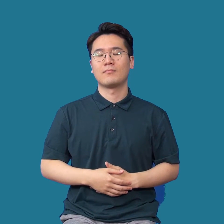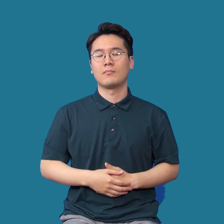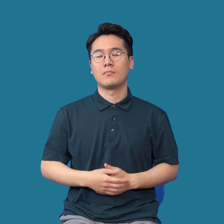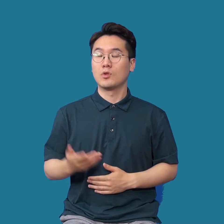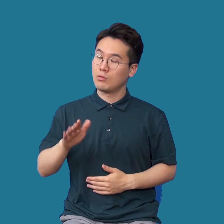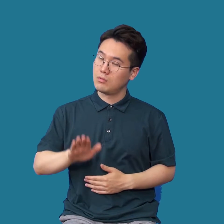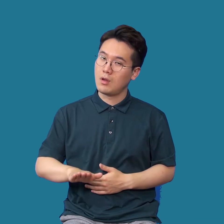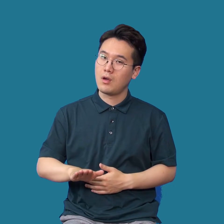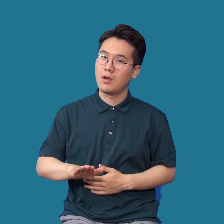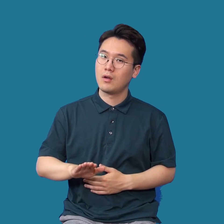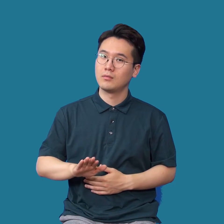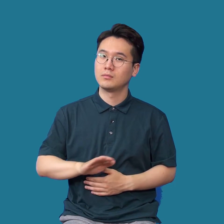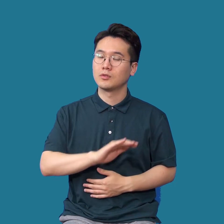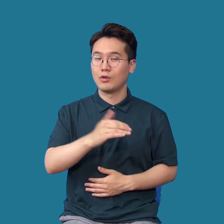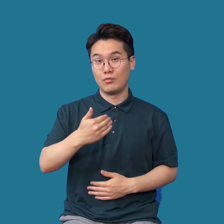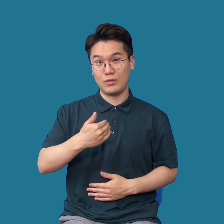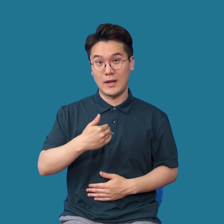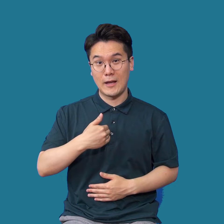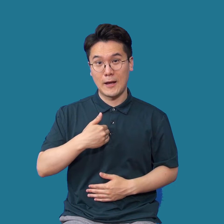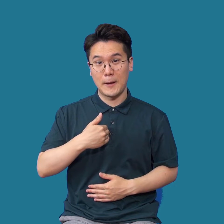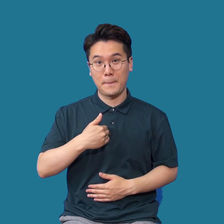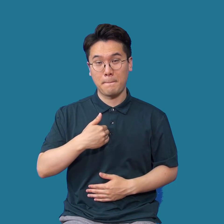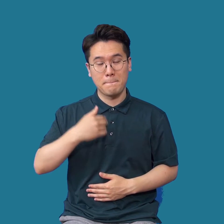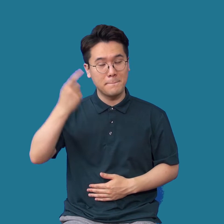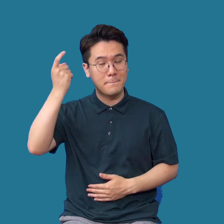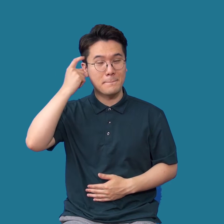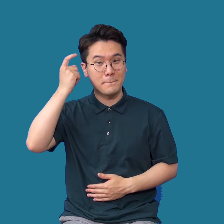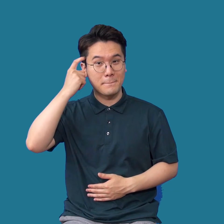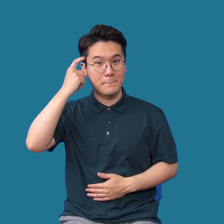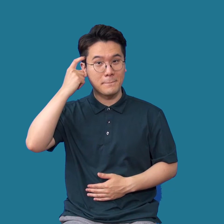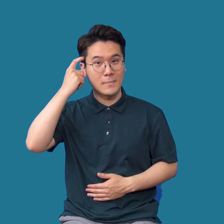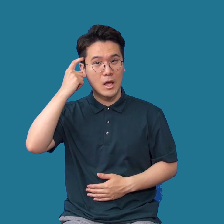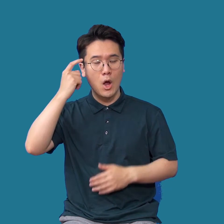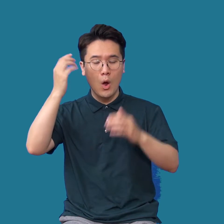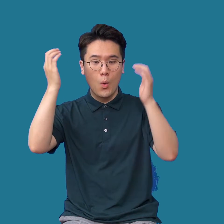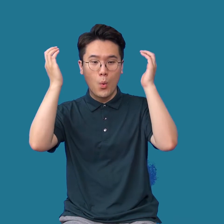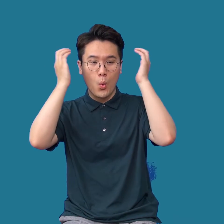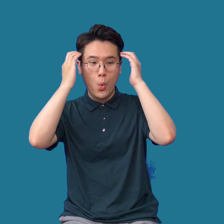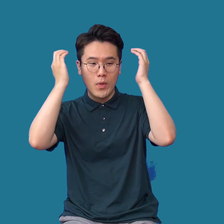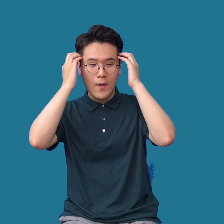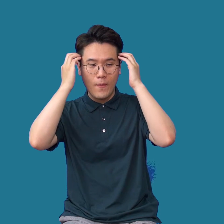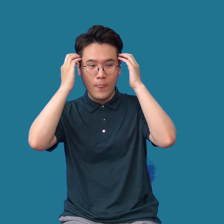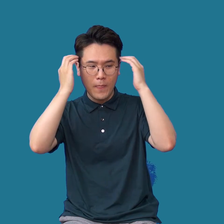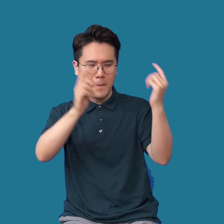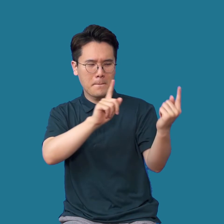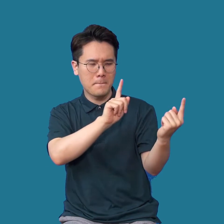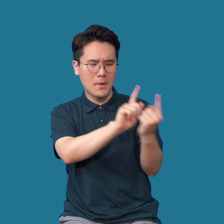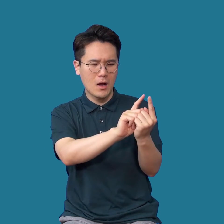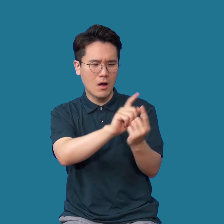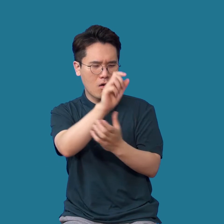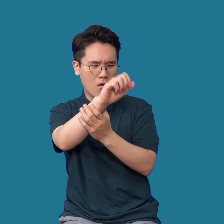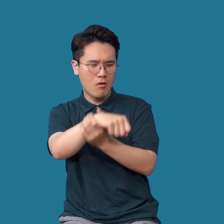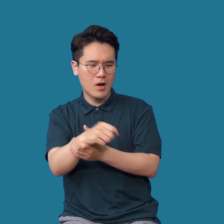그런데 우리에게 왜 하나님이 고난이 닥치도록 그렇게 허락을 하실까요?